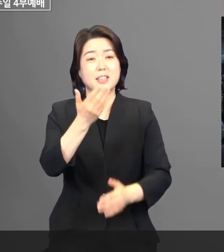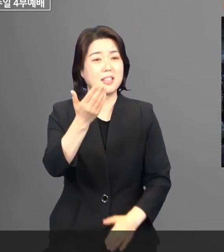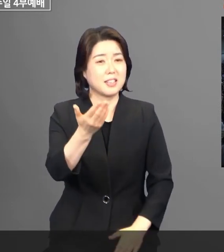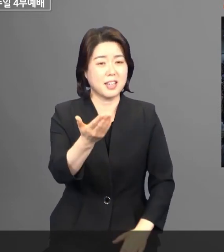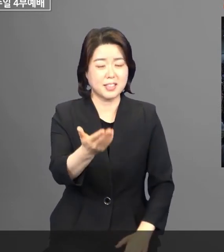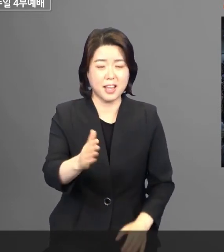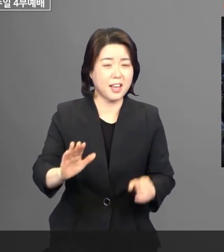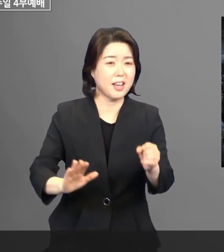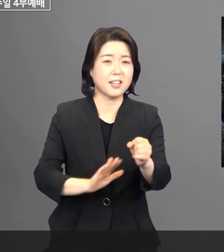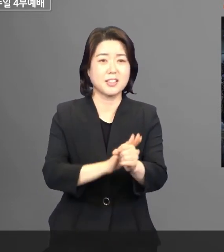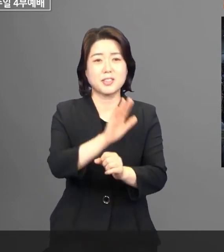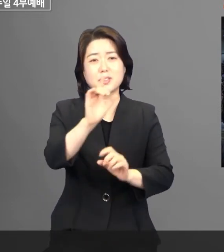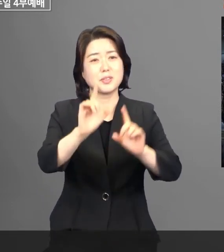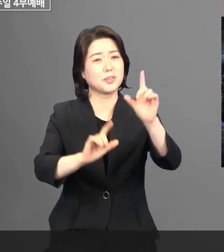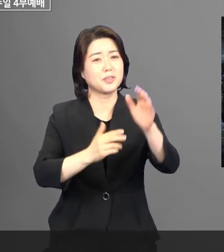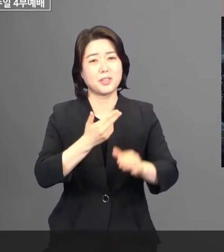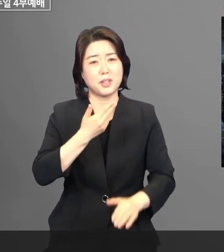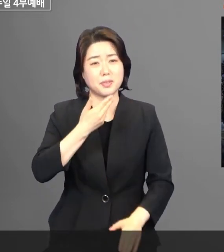내가